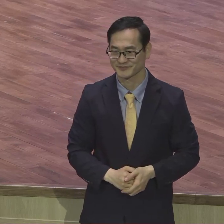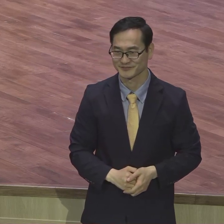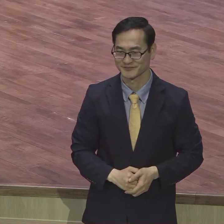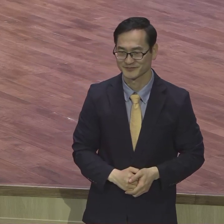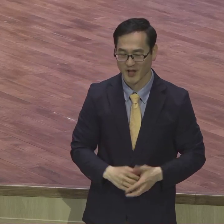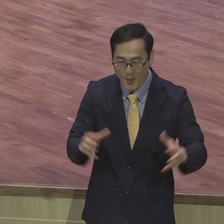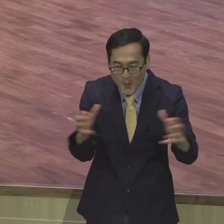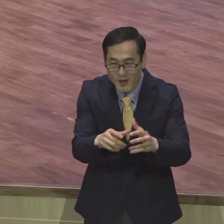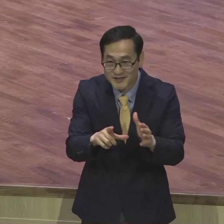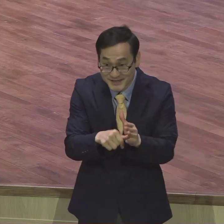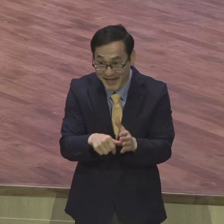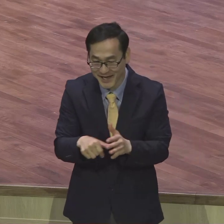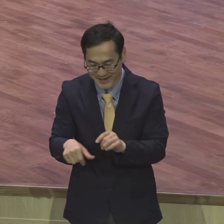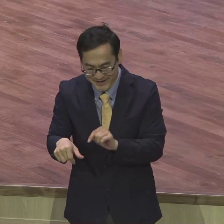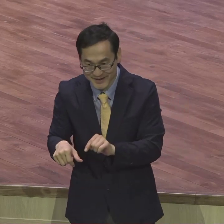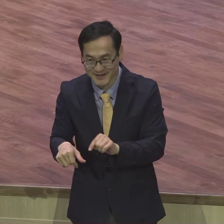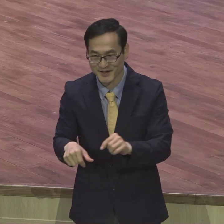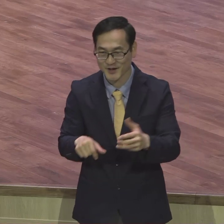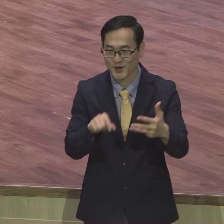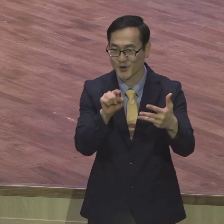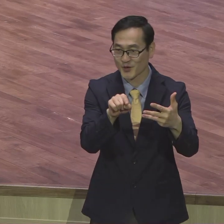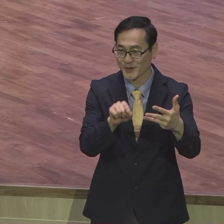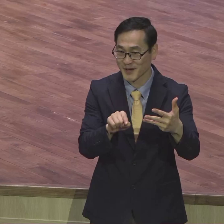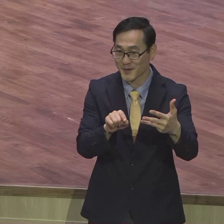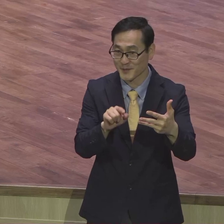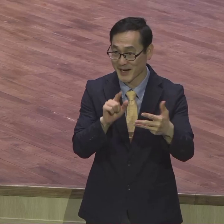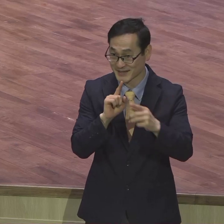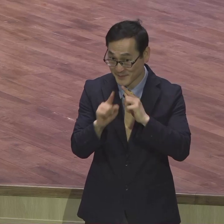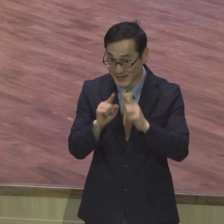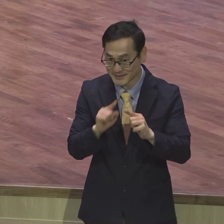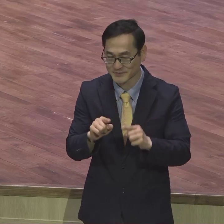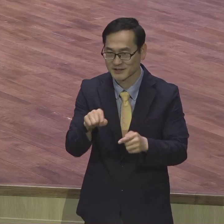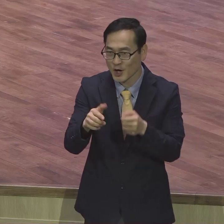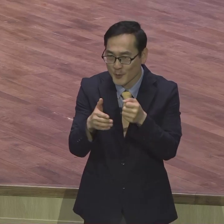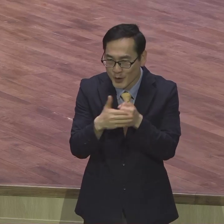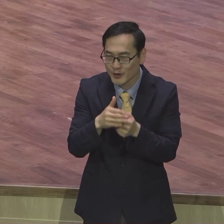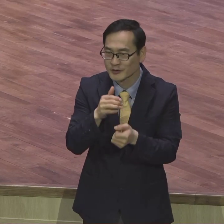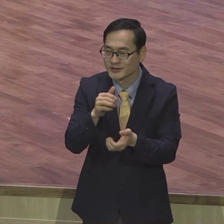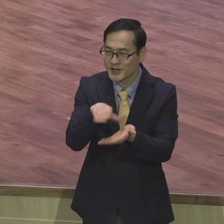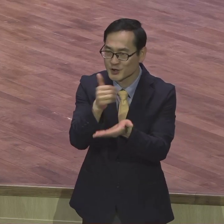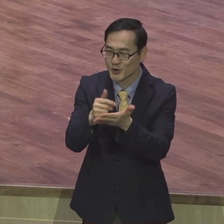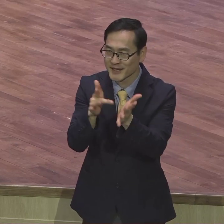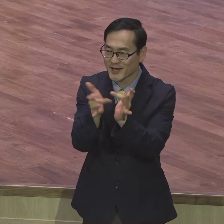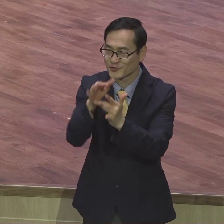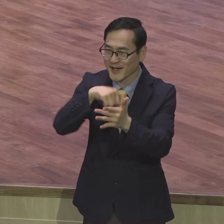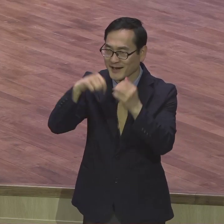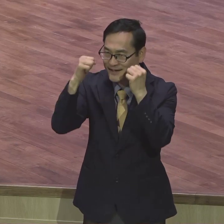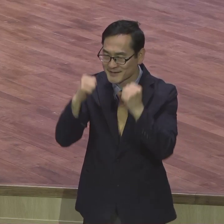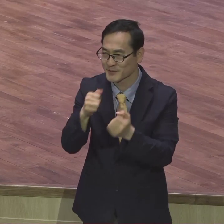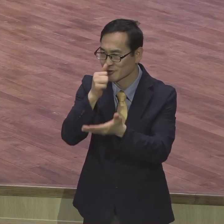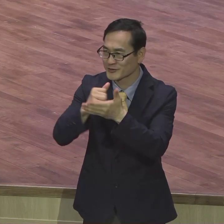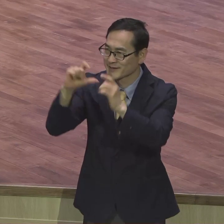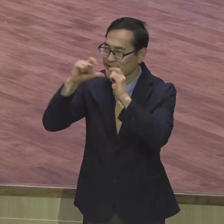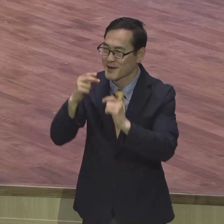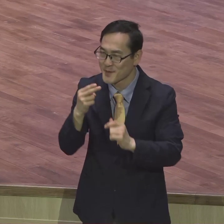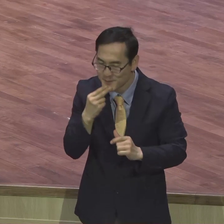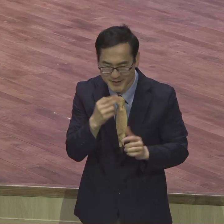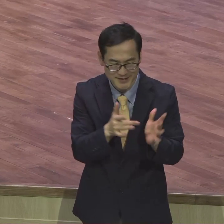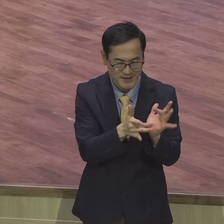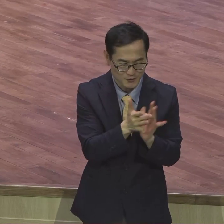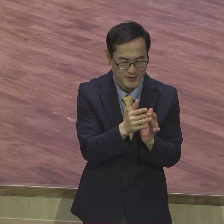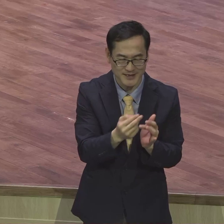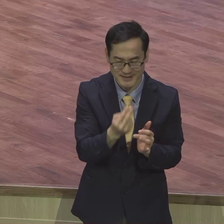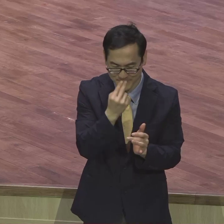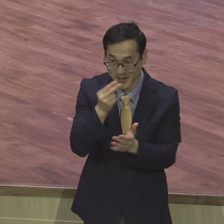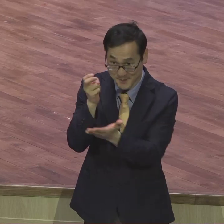시작 그러므로 이제 그리스도 예수 안에 결코 정지함이 없나니 이는 예수 그리스도 안에 생명의 승리법이 죄와 상위의 법사